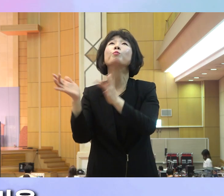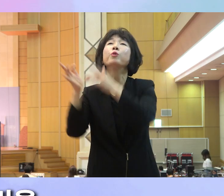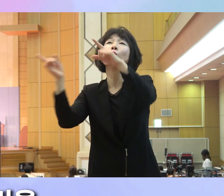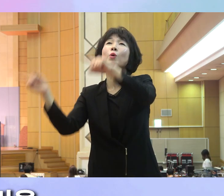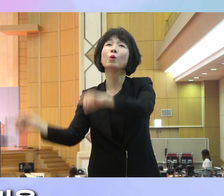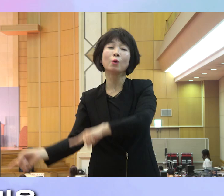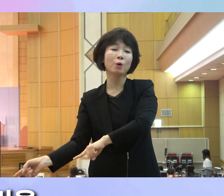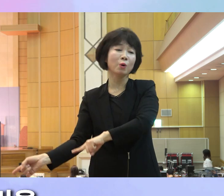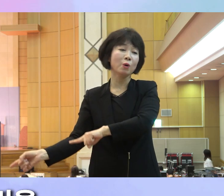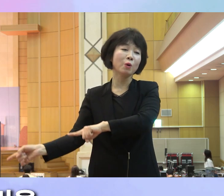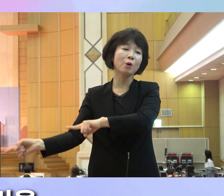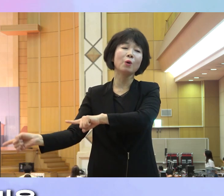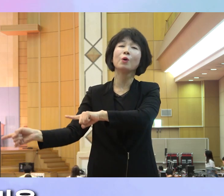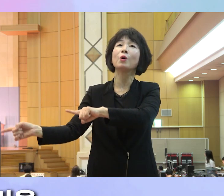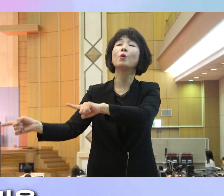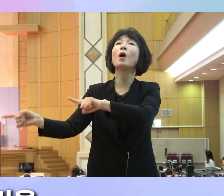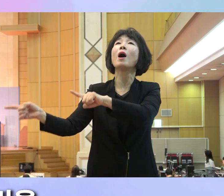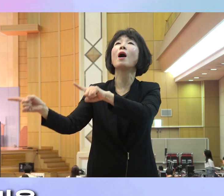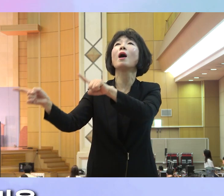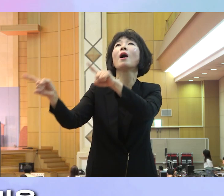예수